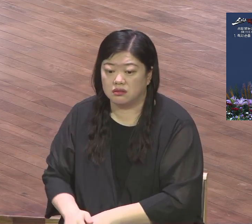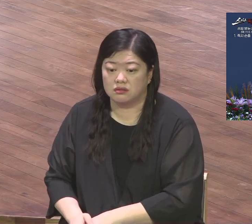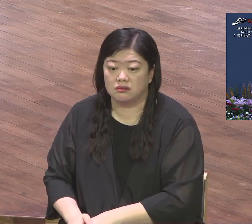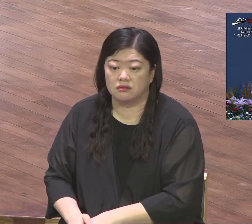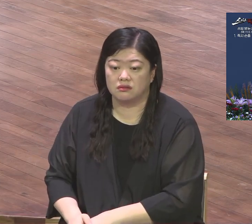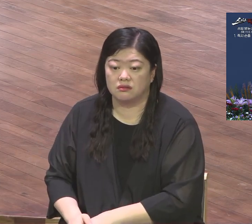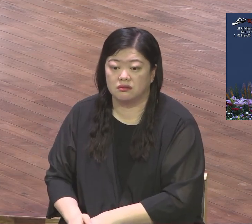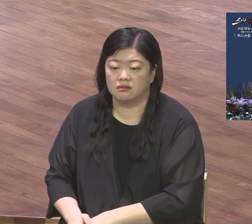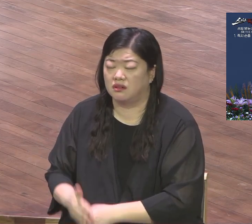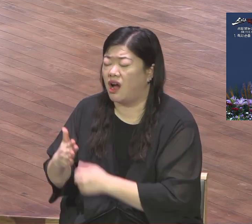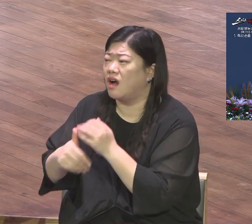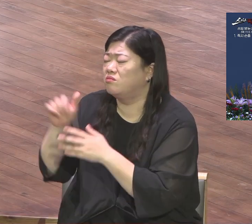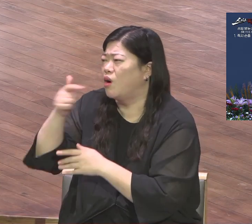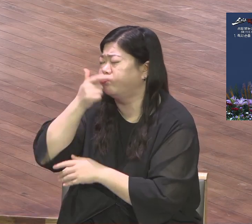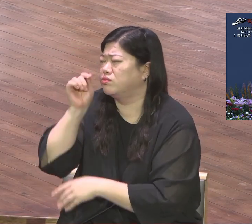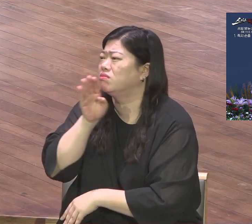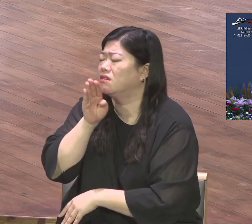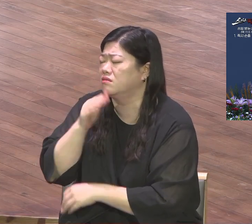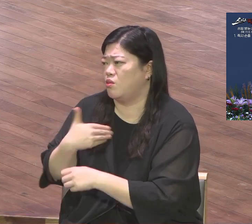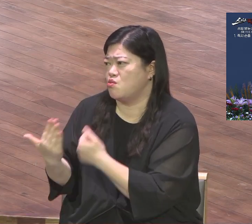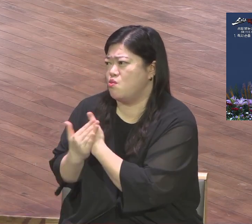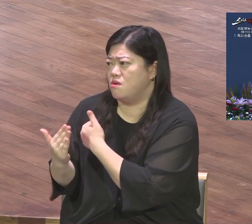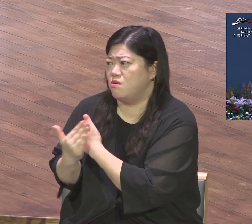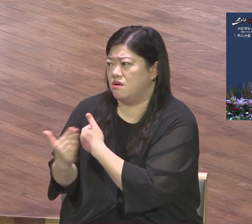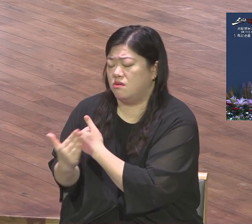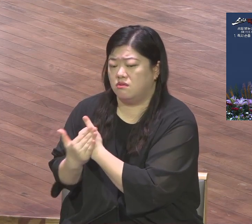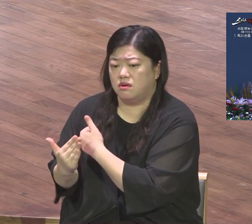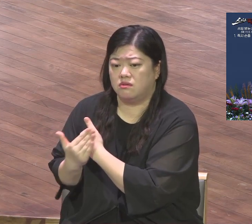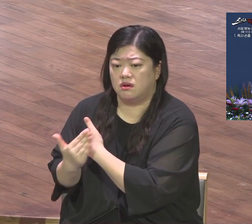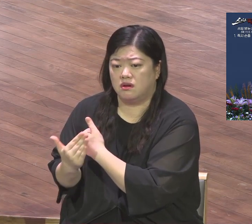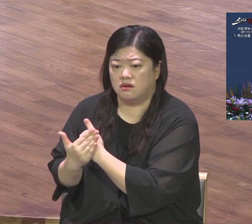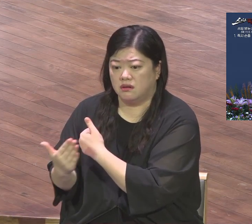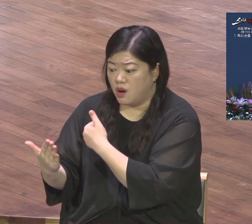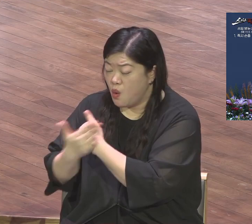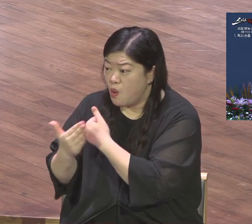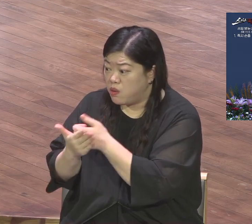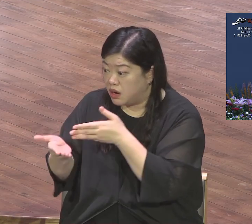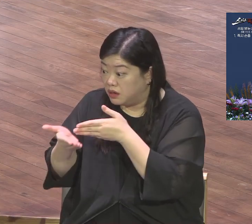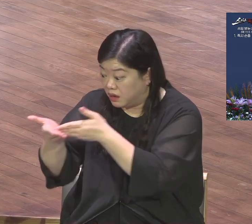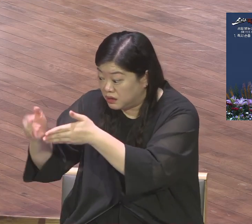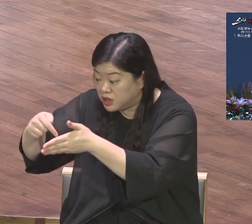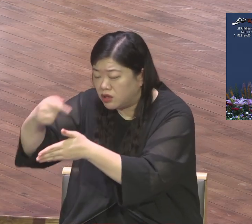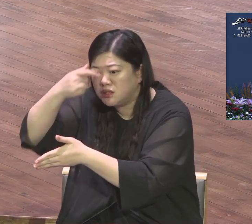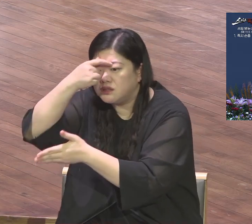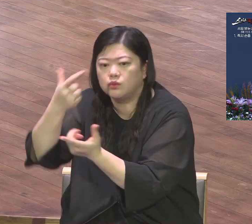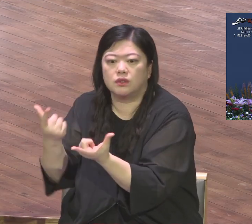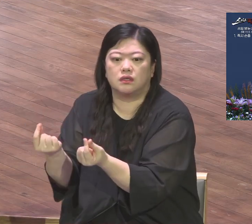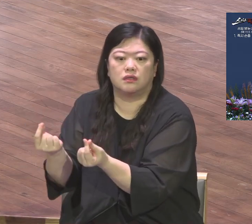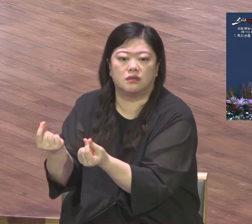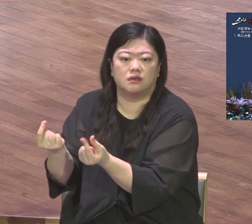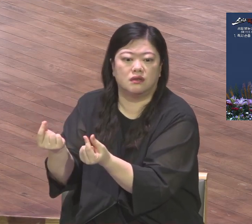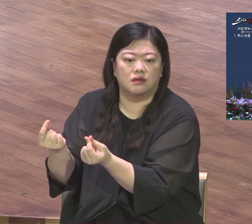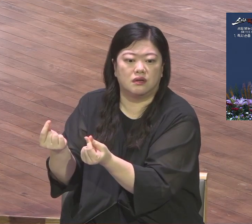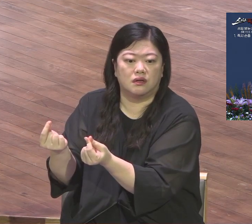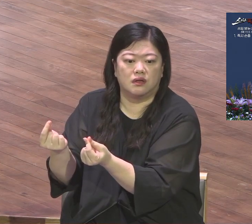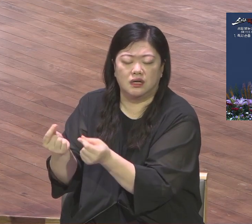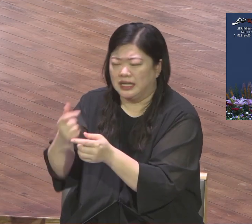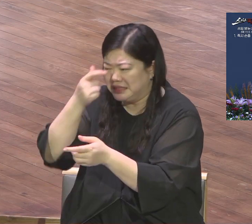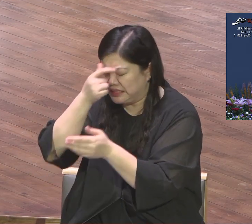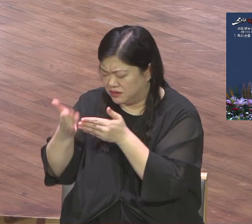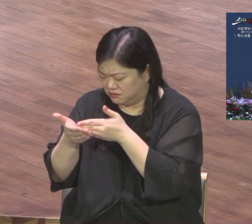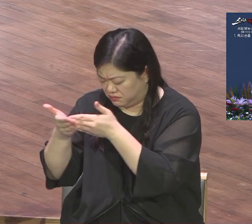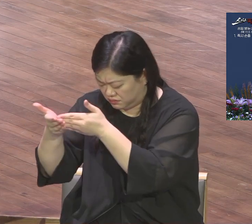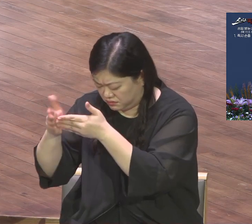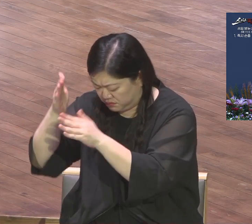없지요. 그걸 뭐라 그래요? 내 안에 기도의 망대가 세워지는 것입니다. 내 안에 하나님 망대가 세워지는